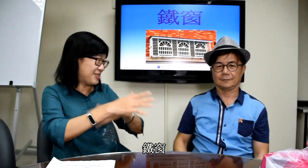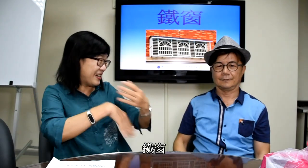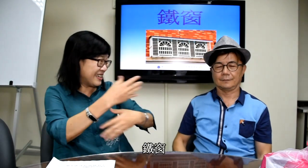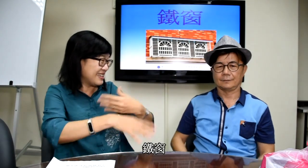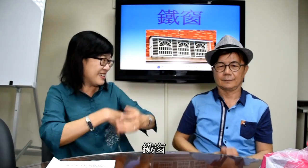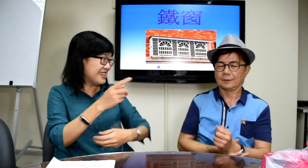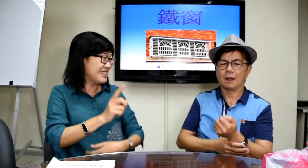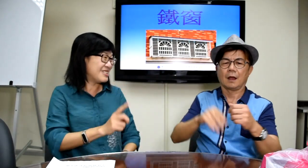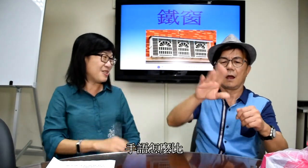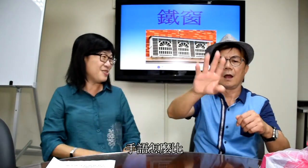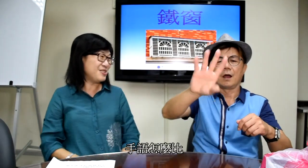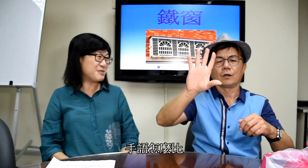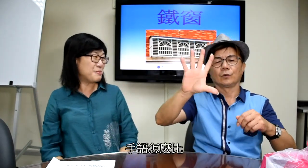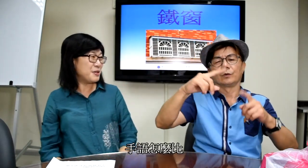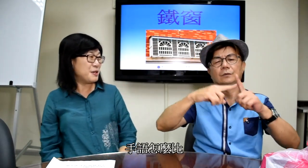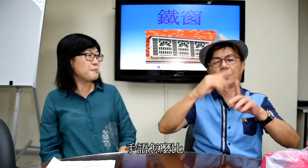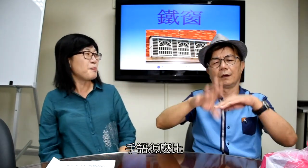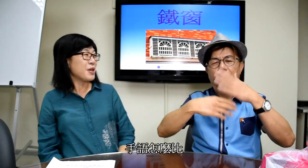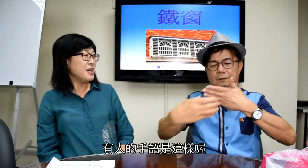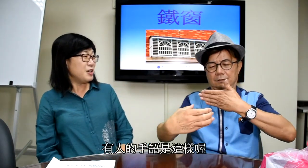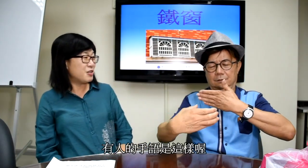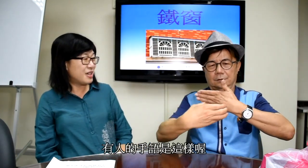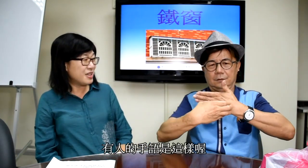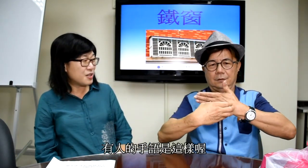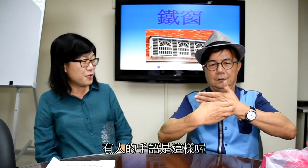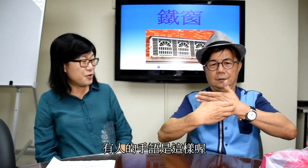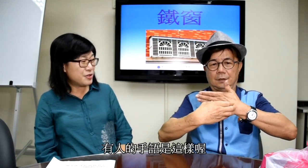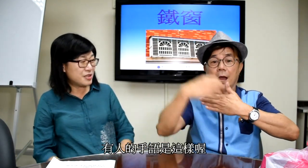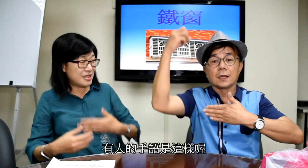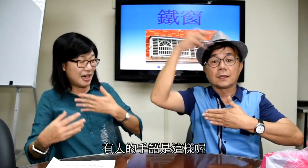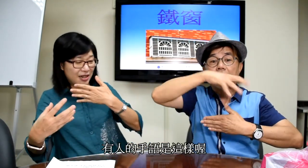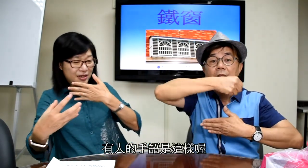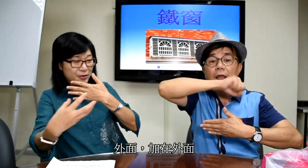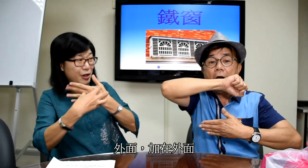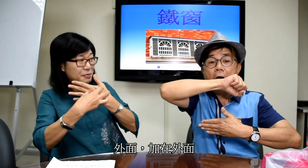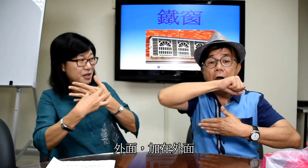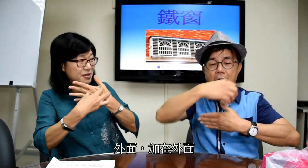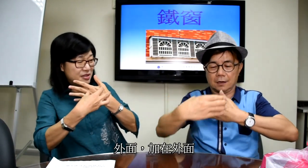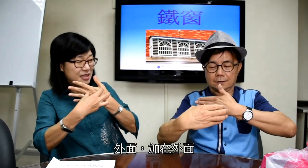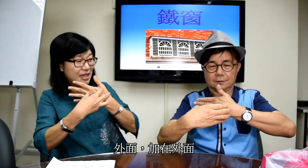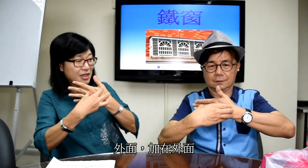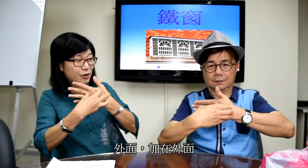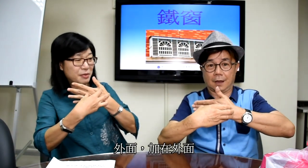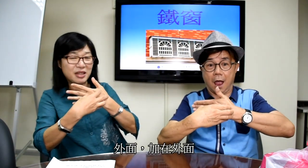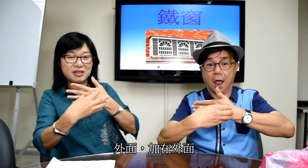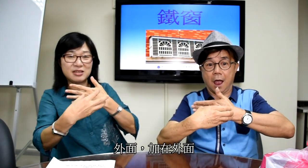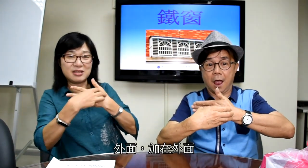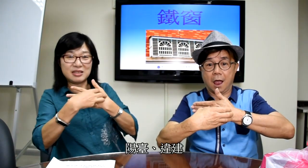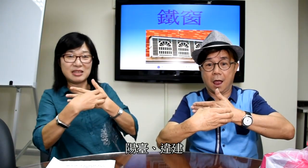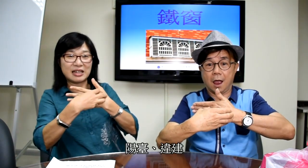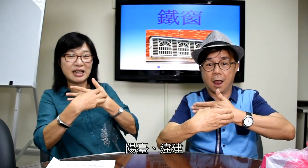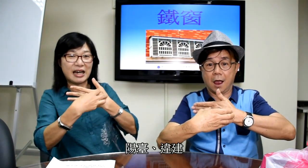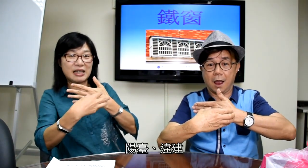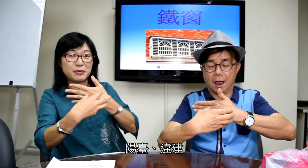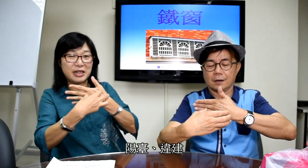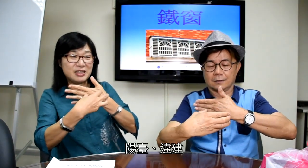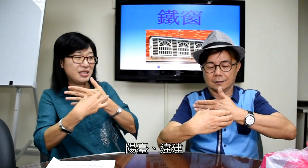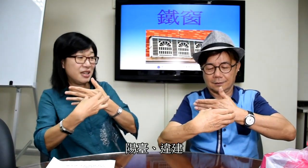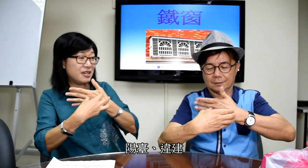铁窗，手语怎么比？有人的手语是这样哦，外面家在外面，阳台违建，